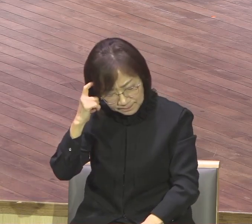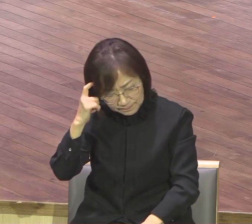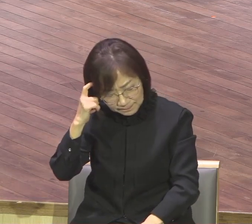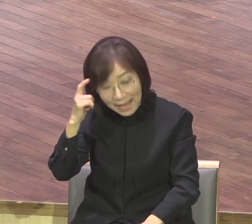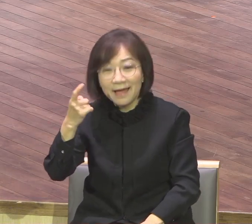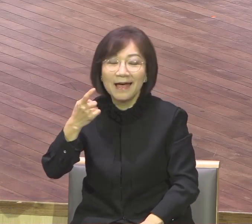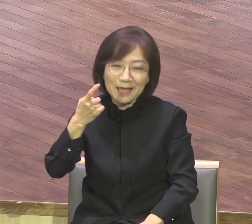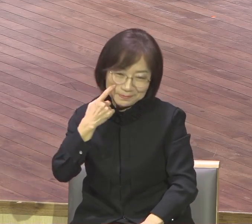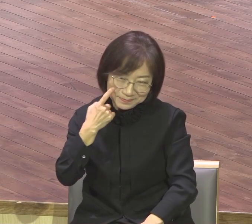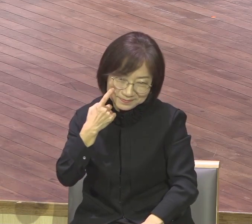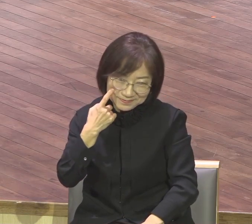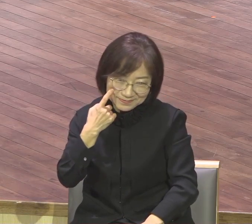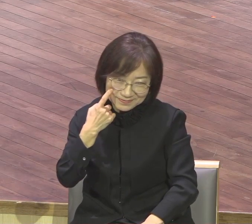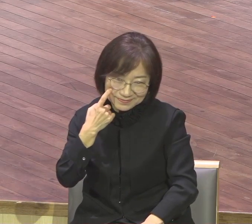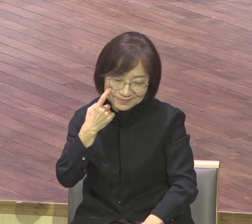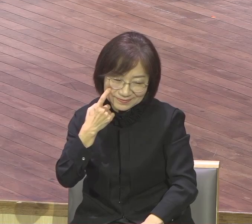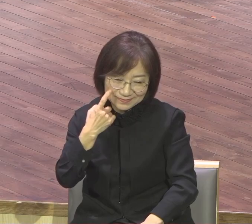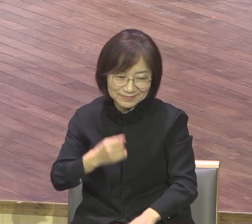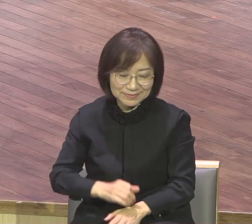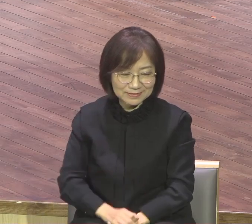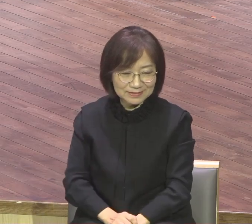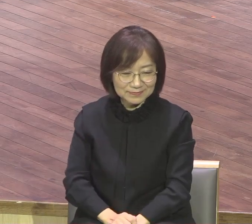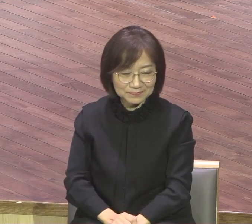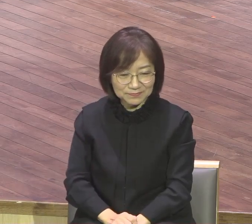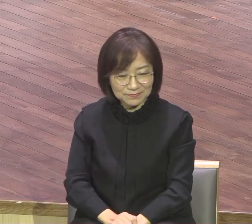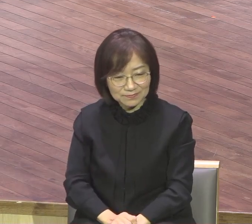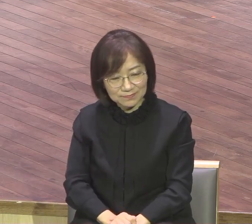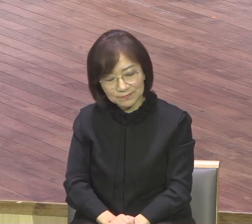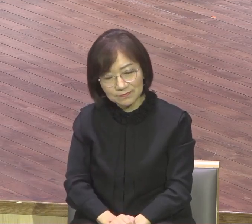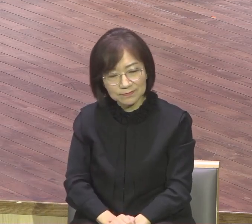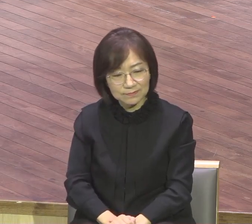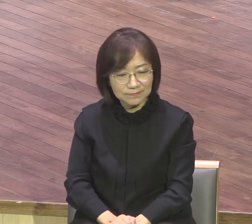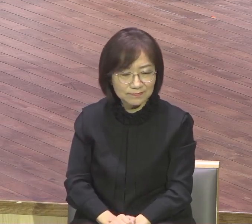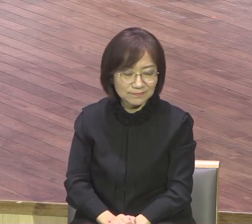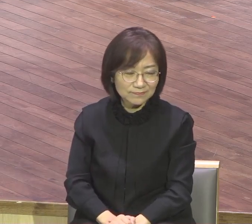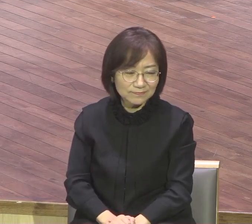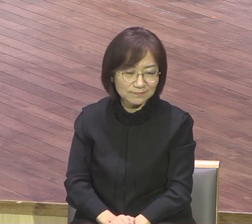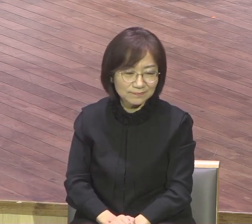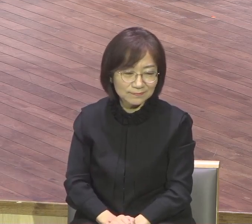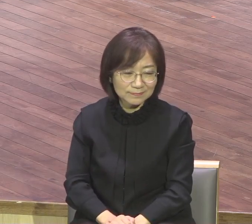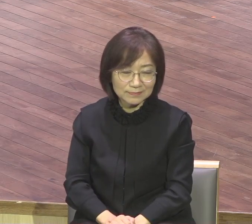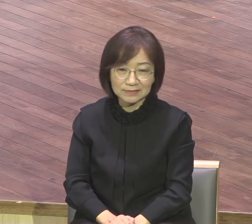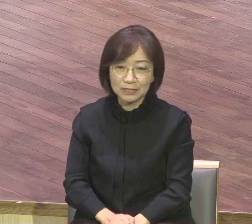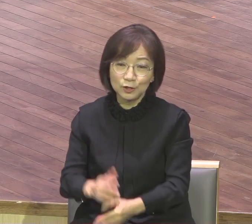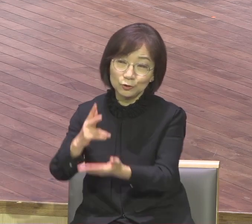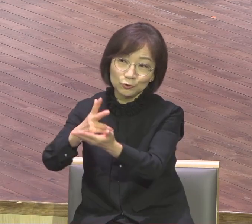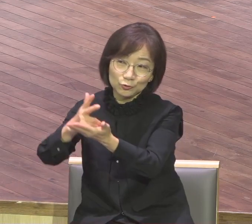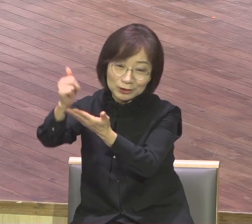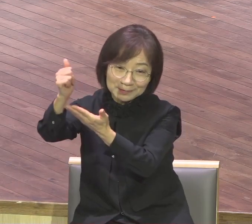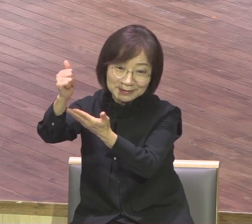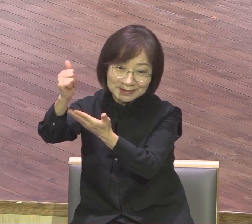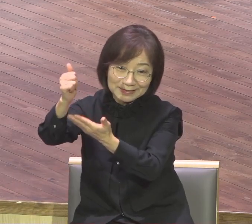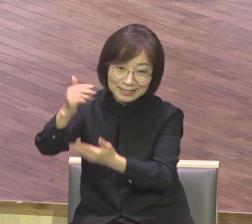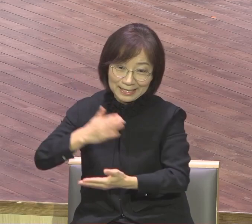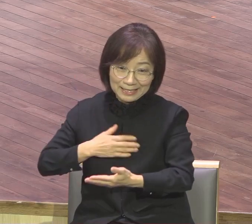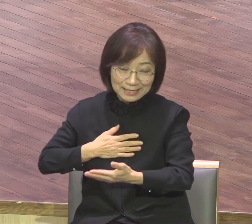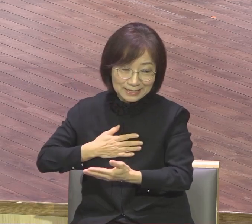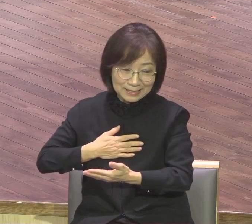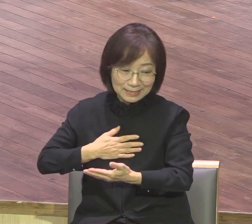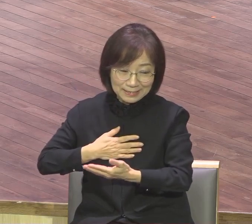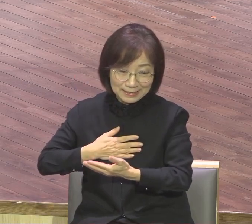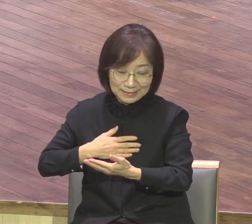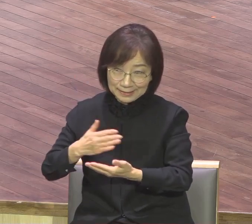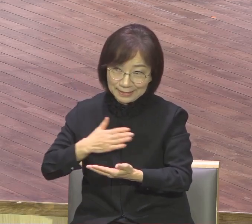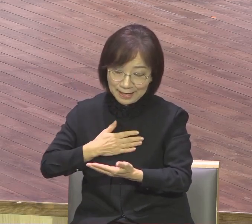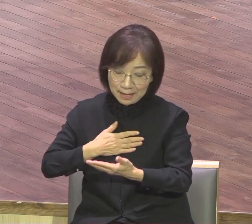meditar profundamente que el Señor está dentro mío y nosotros estamos dentro del Señor. 주님이 내 등 뒤에 있고 내 옆에 있고 내 앞에 계시는